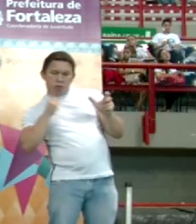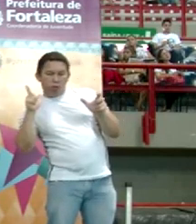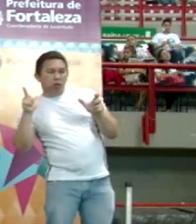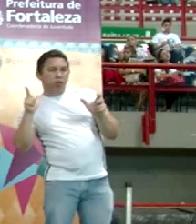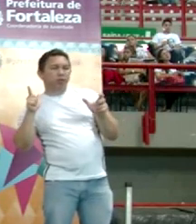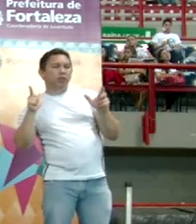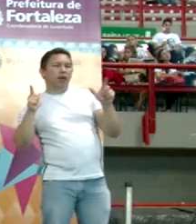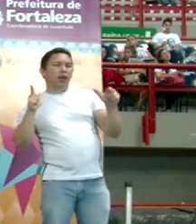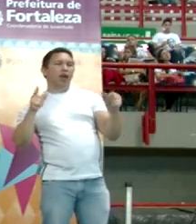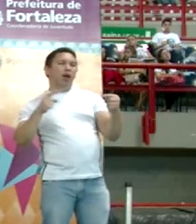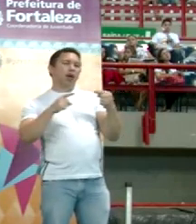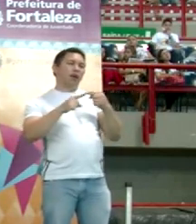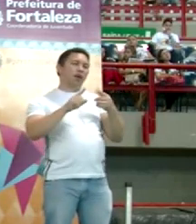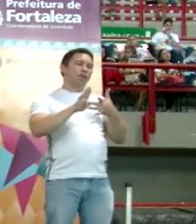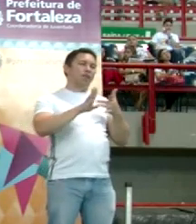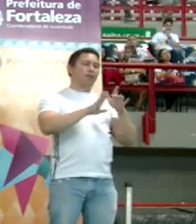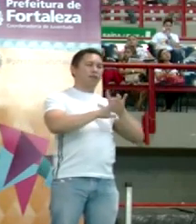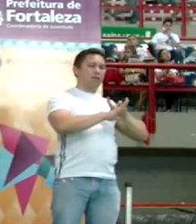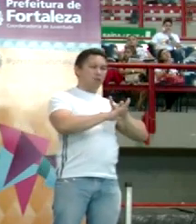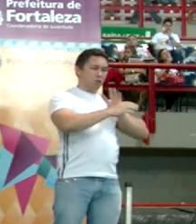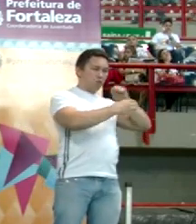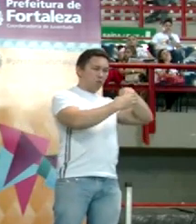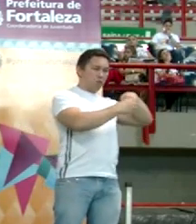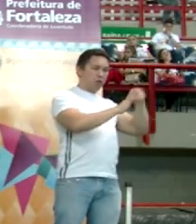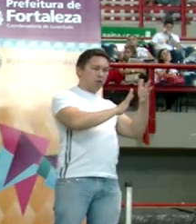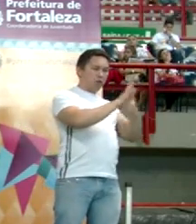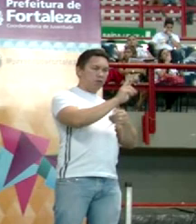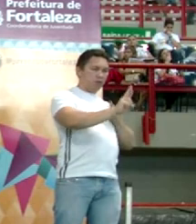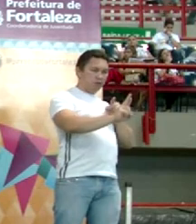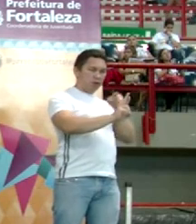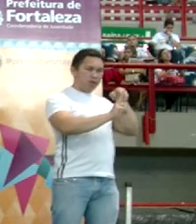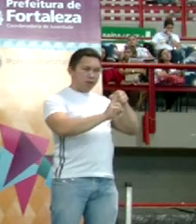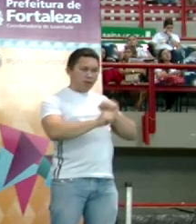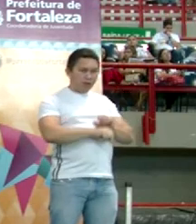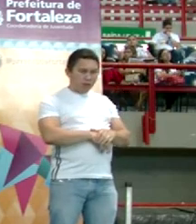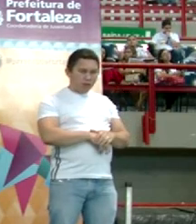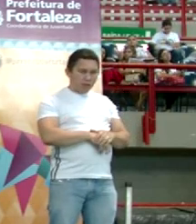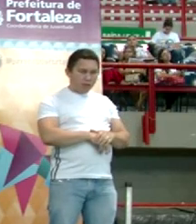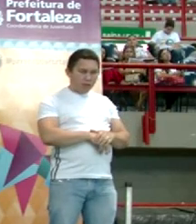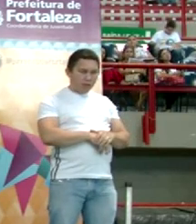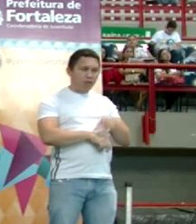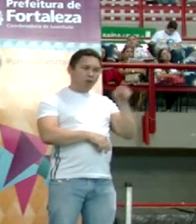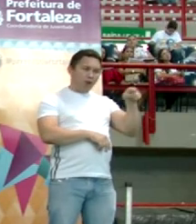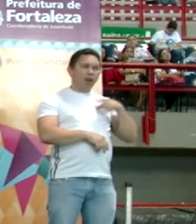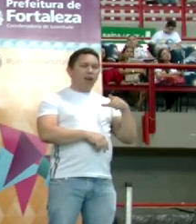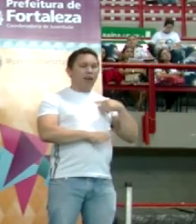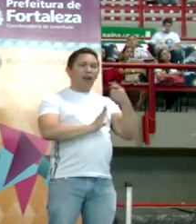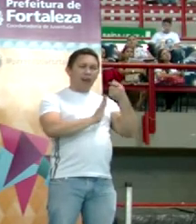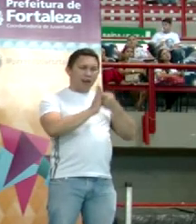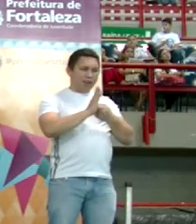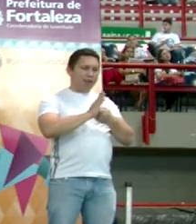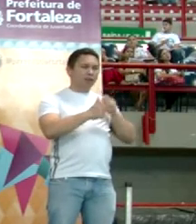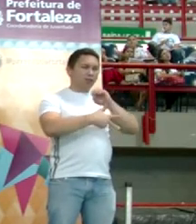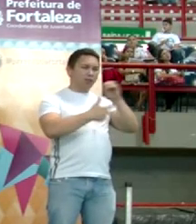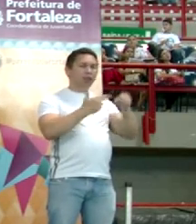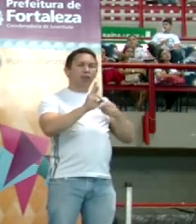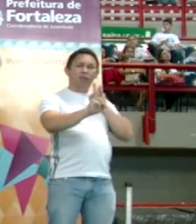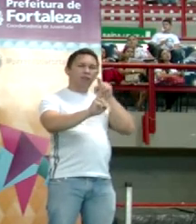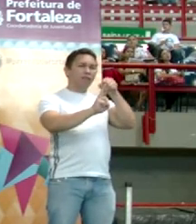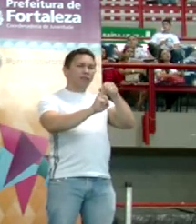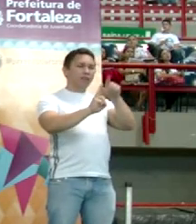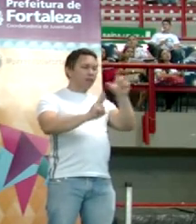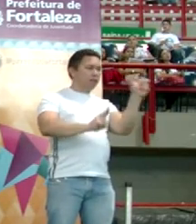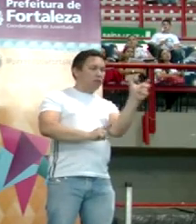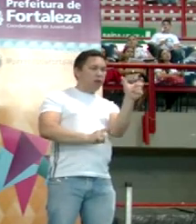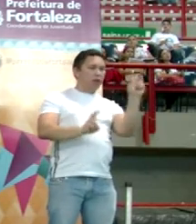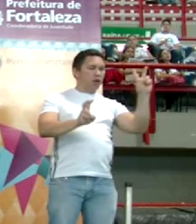Figura de linguagem cabe num texto referencial? Não. Sabia que a redação lá do Enem é um texto referencial? Então se você põe palavra